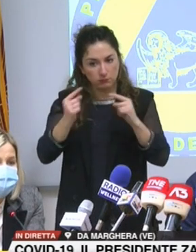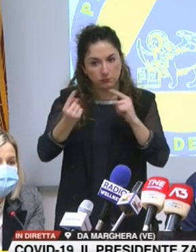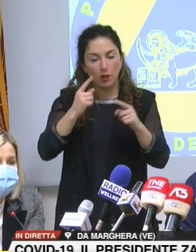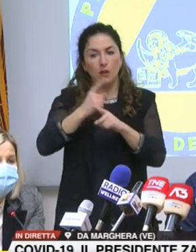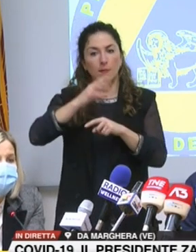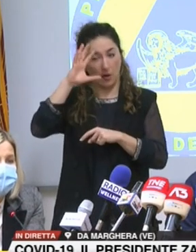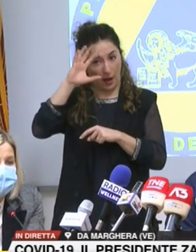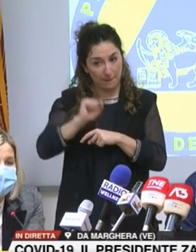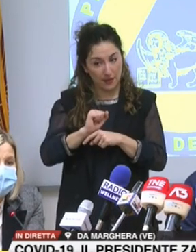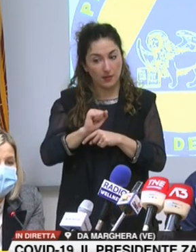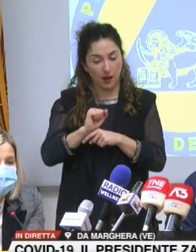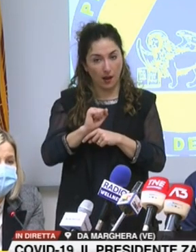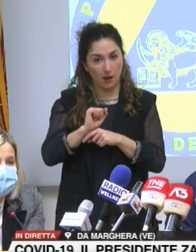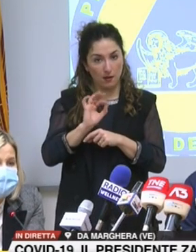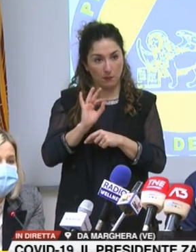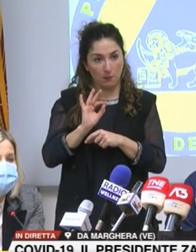rispetto appunto